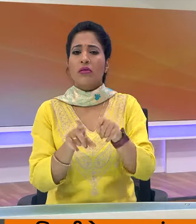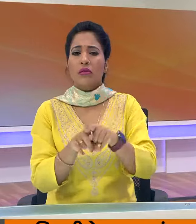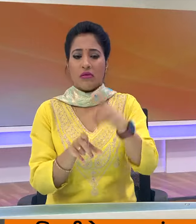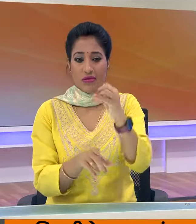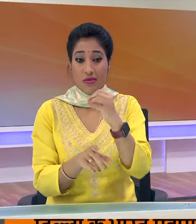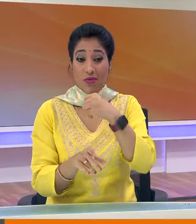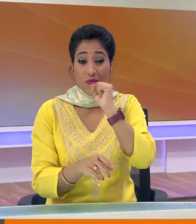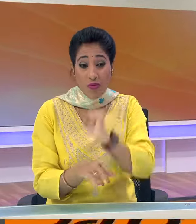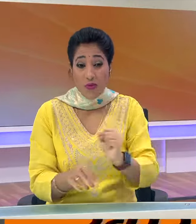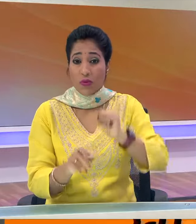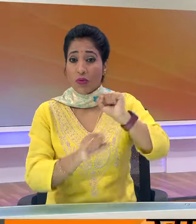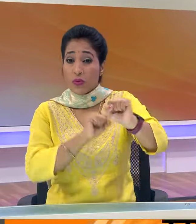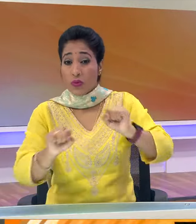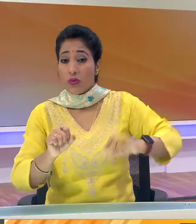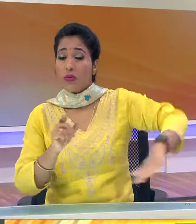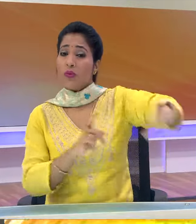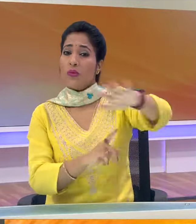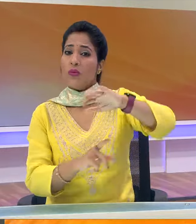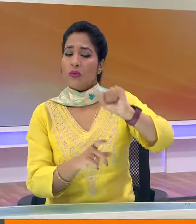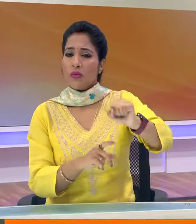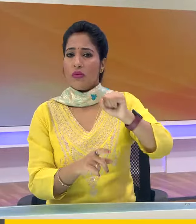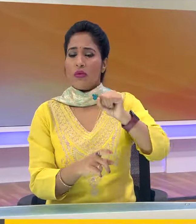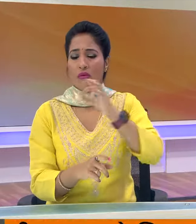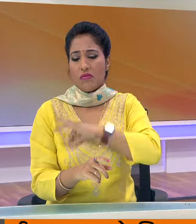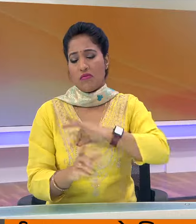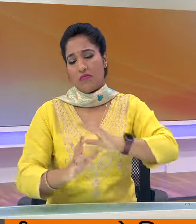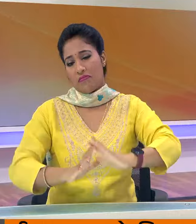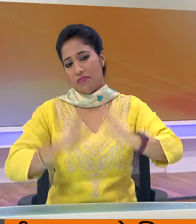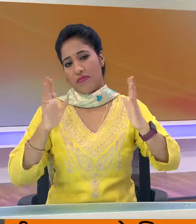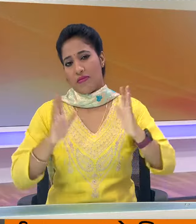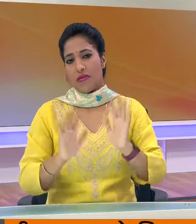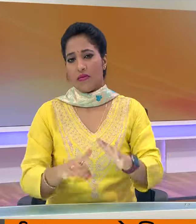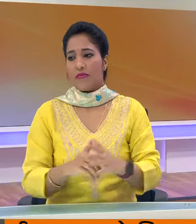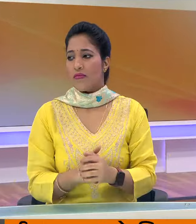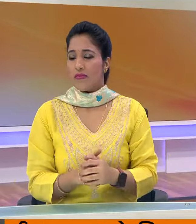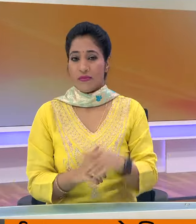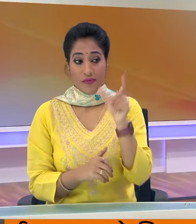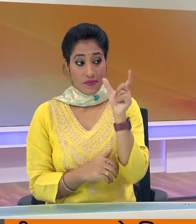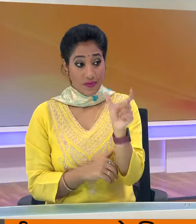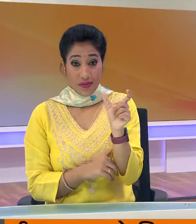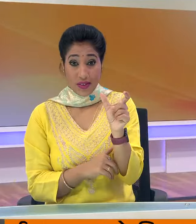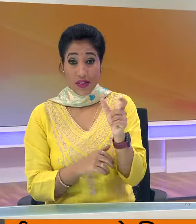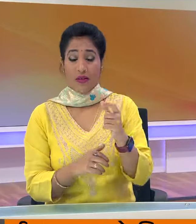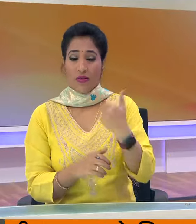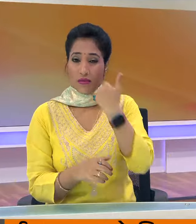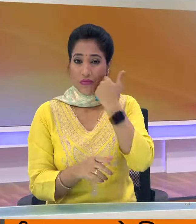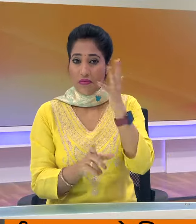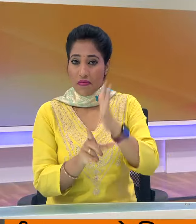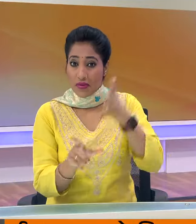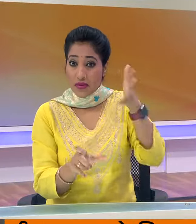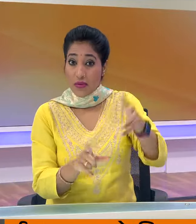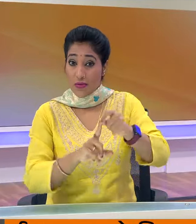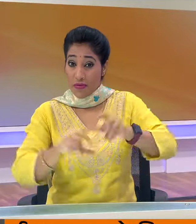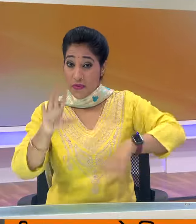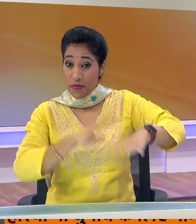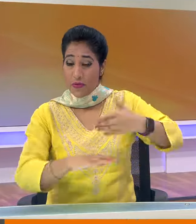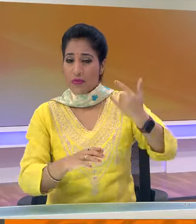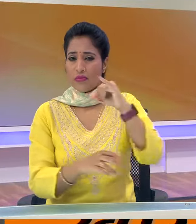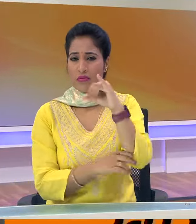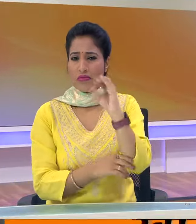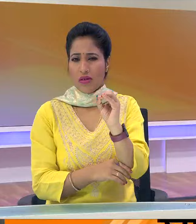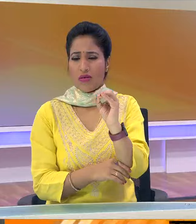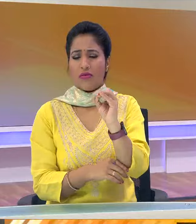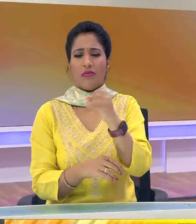70 साल के सब जो नागरिक है देश के, उसको उसका बड़ा ही लाभ हो जाएगा। ये आयुष्मान भारत जी योजना थी 60 वर्ष